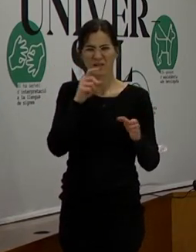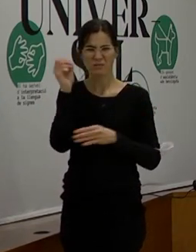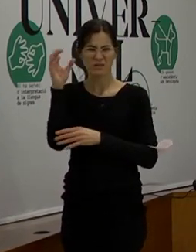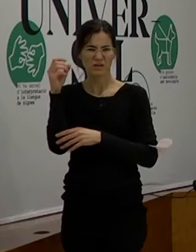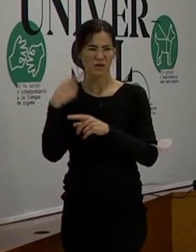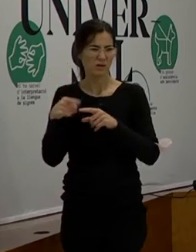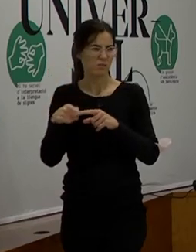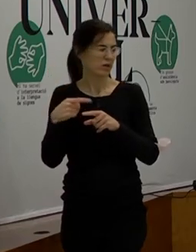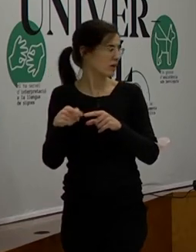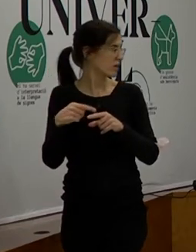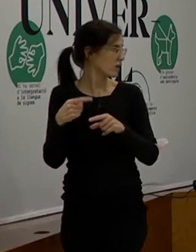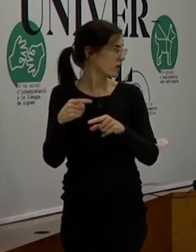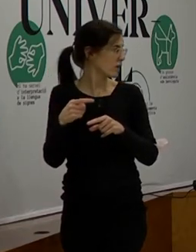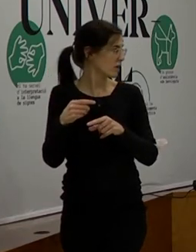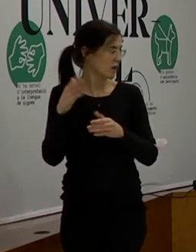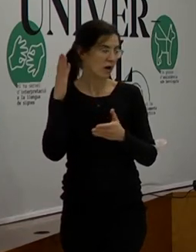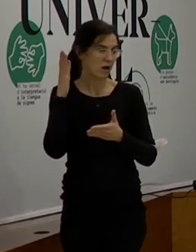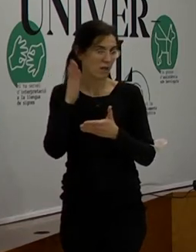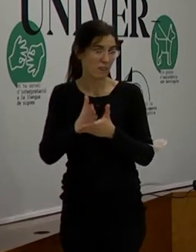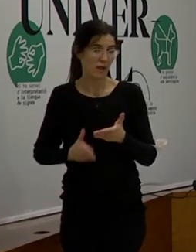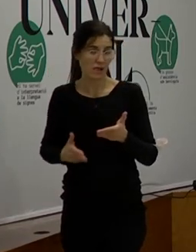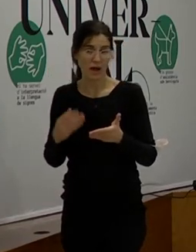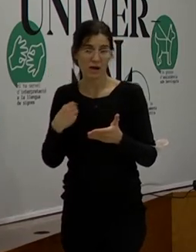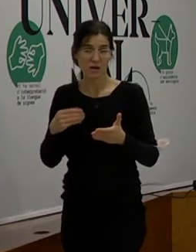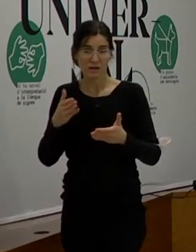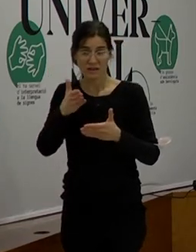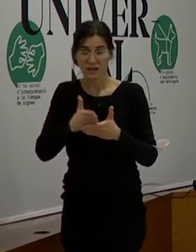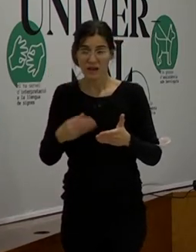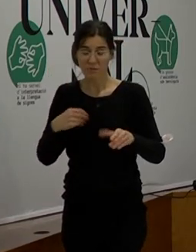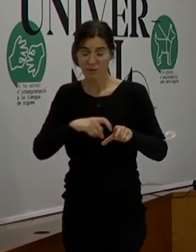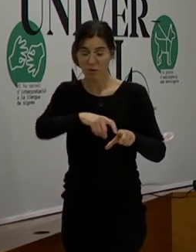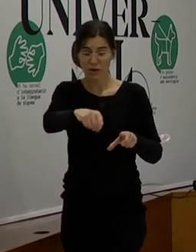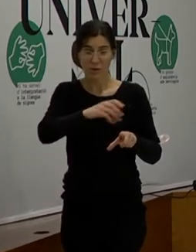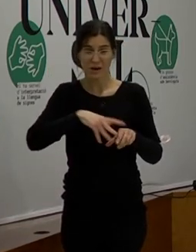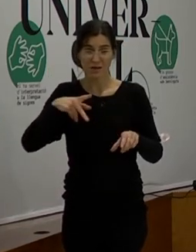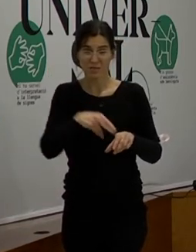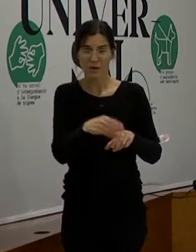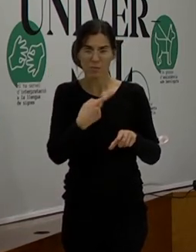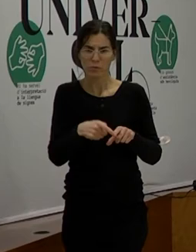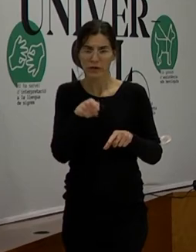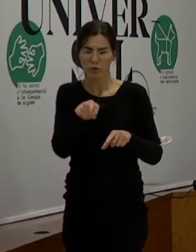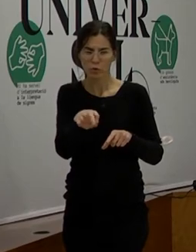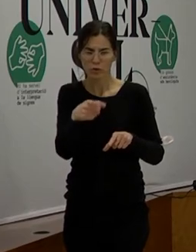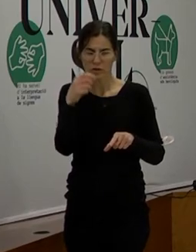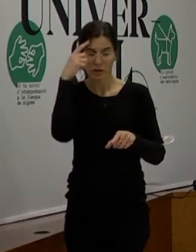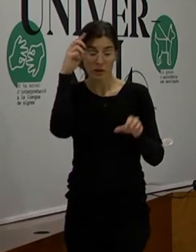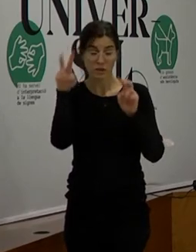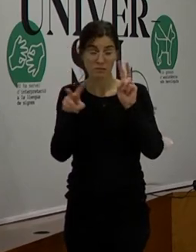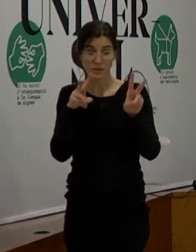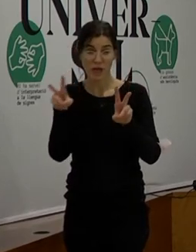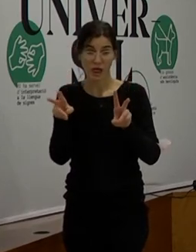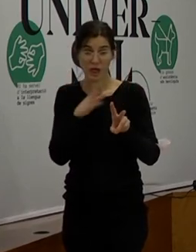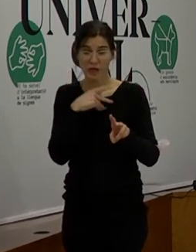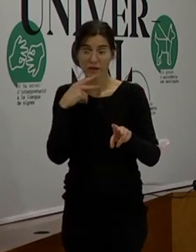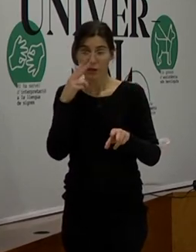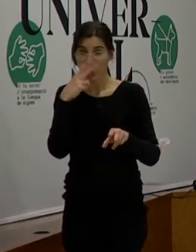graó. Perquè van tallar la vorera. I per tant, perquè tu, despistado, o sea, ciego puntual, no